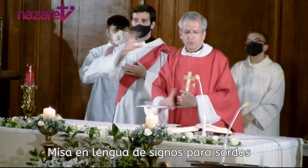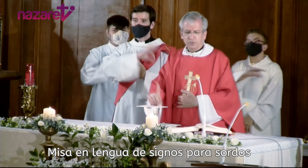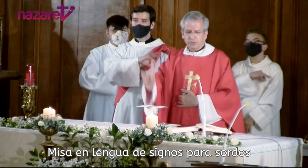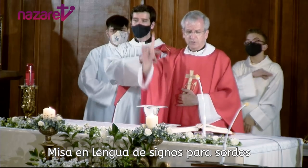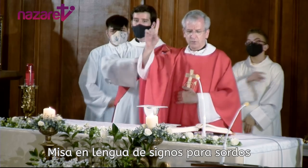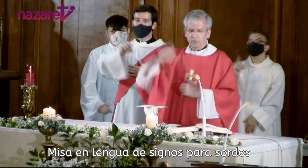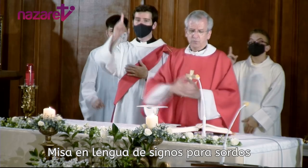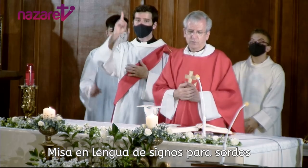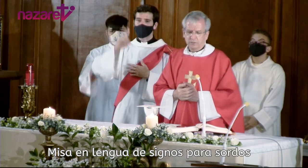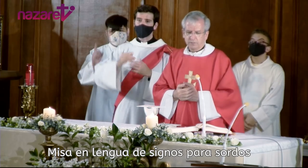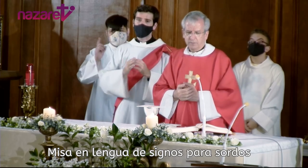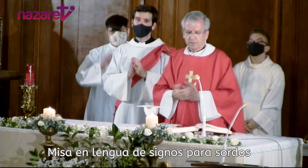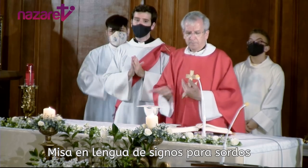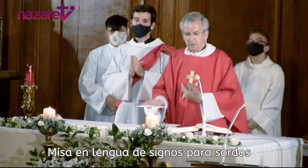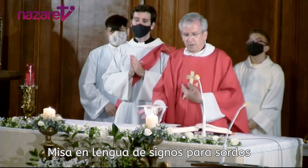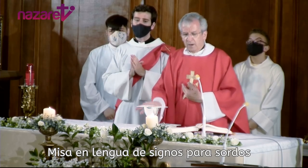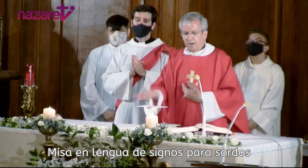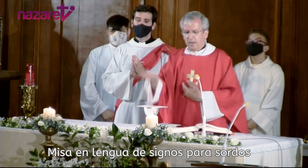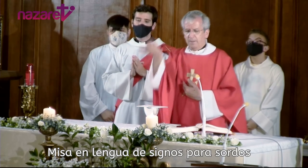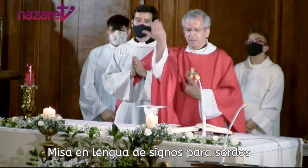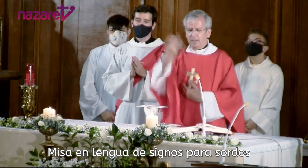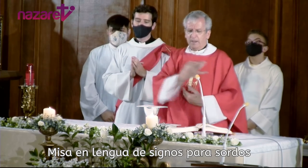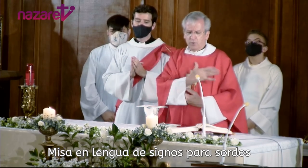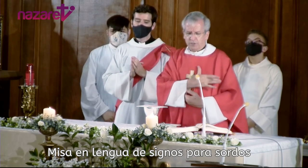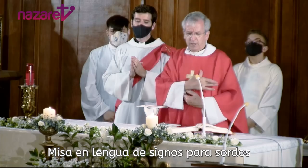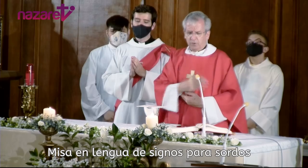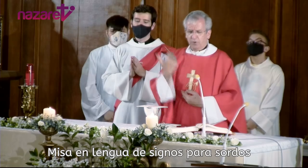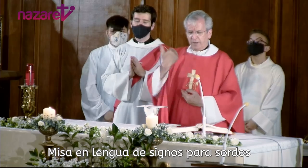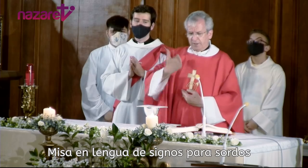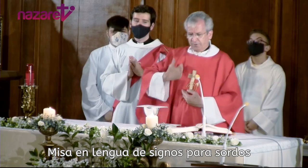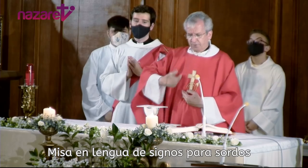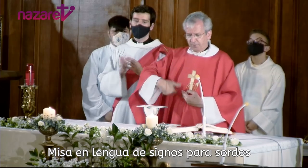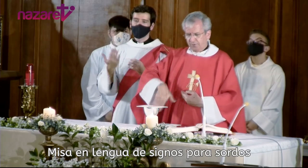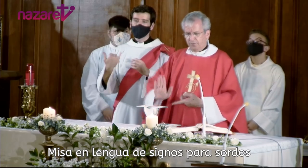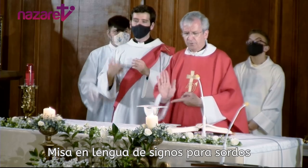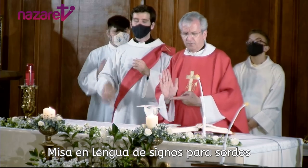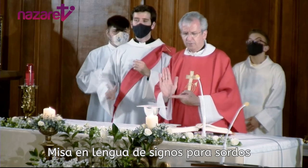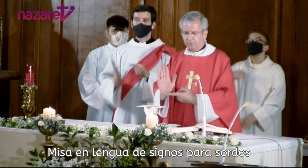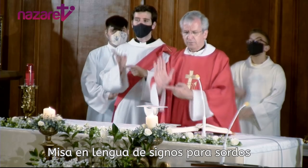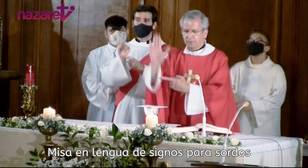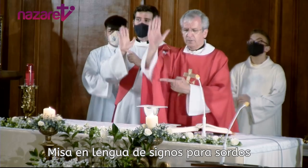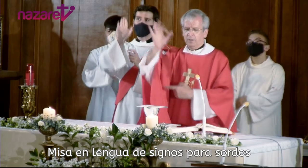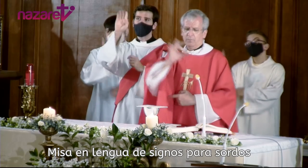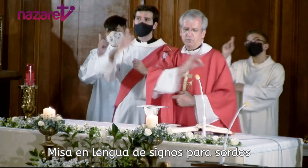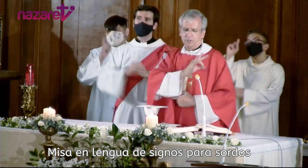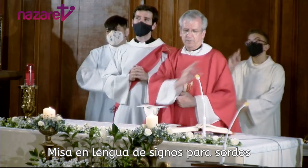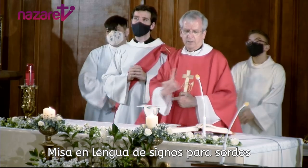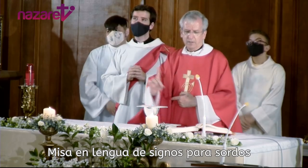vosotros. Y con tu espíritu. Levantemos el corazón. Lo tenemos